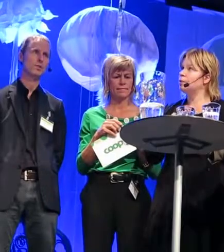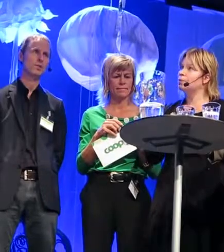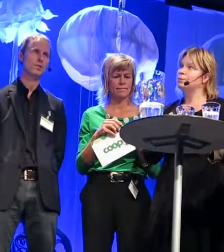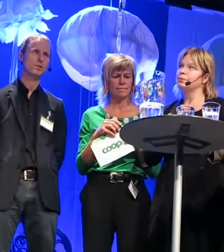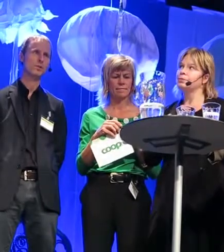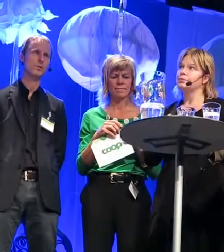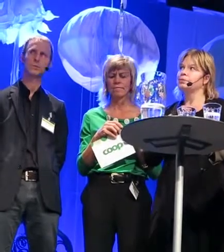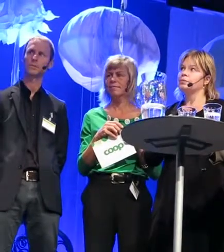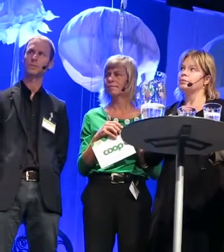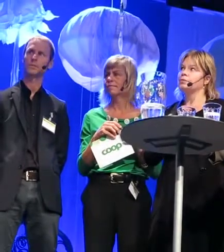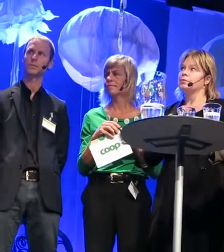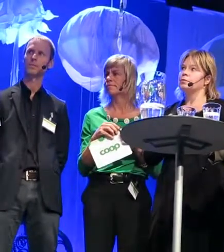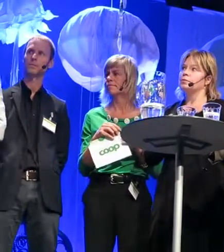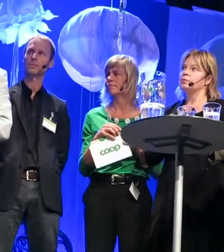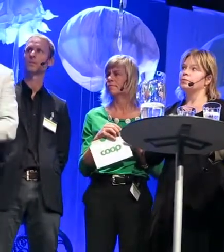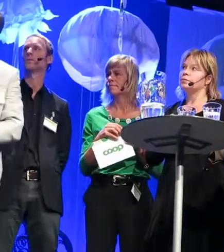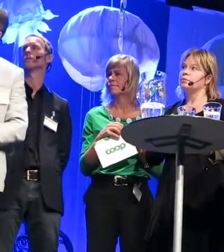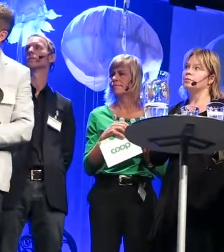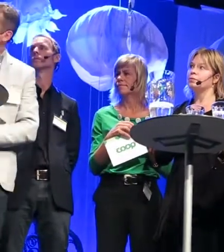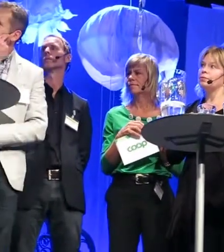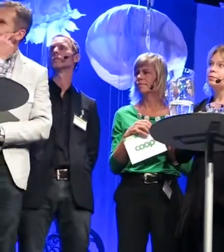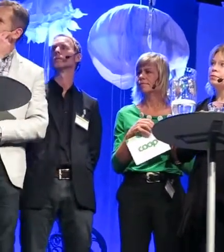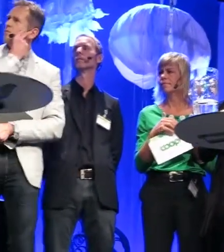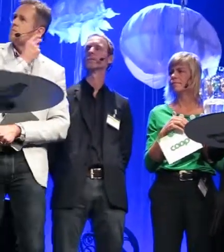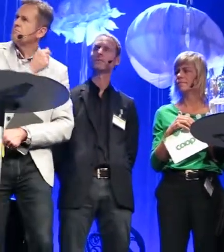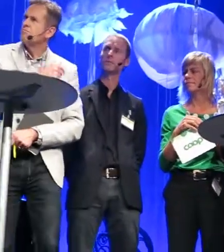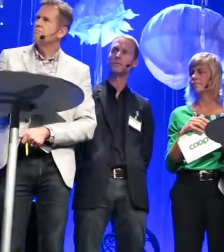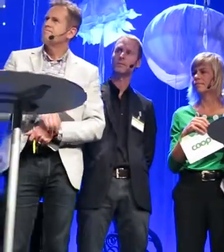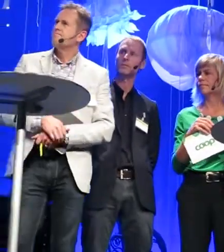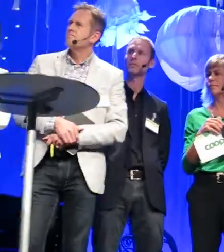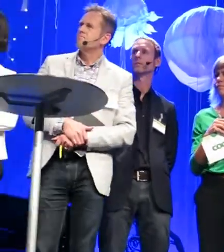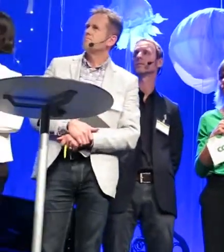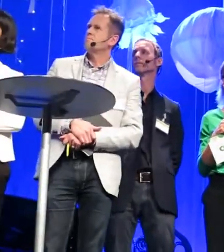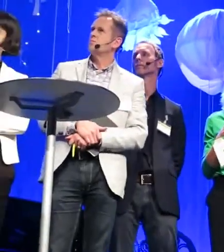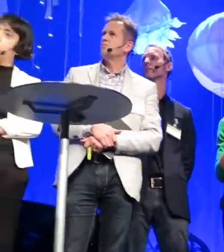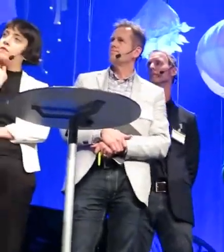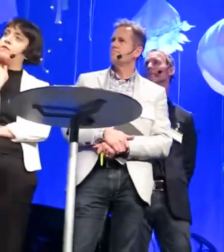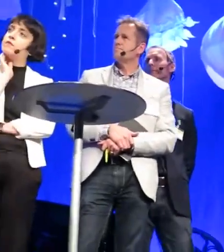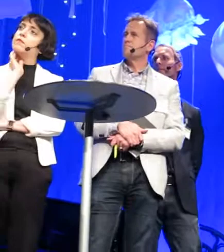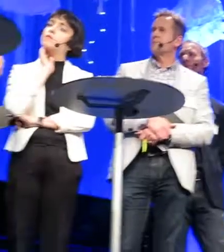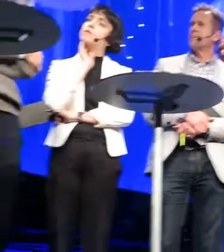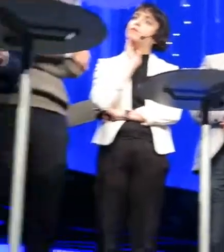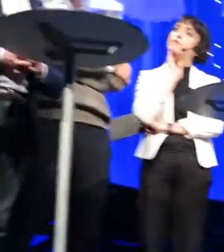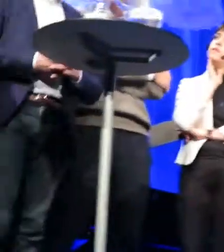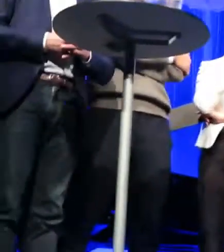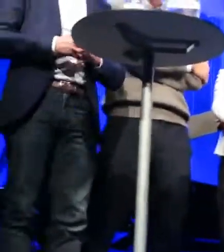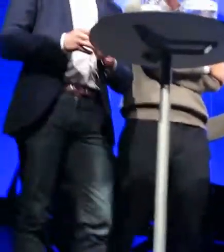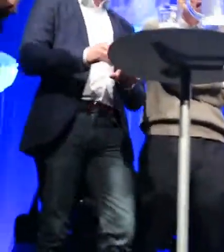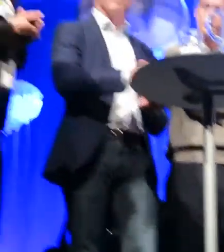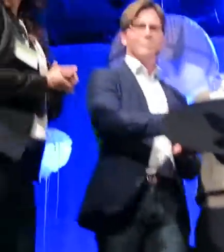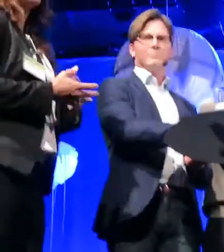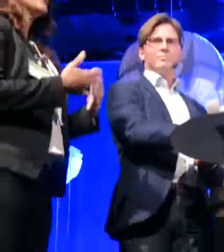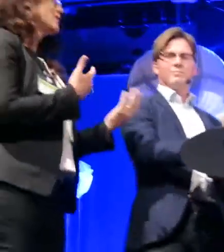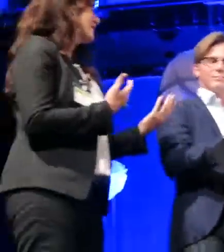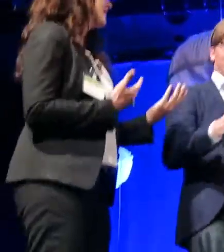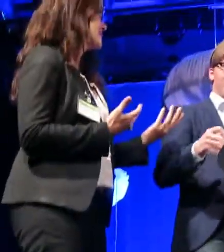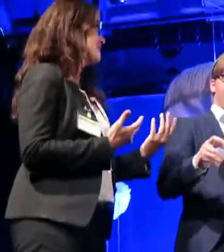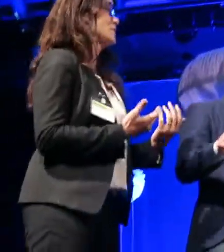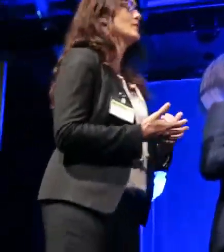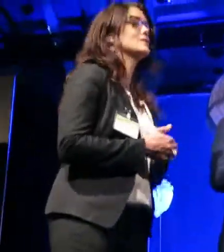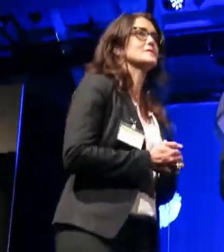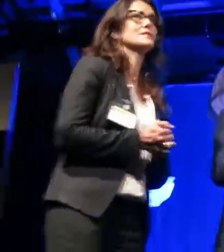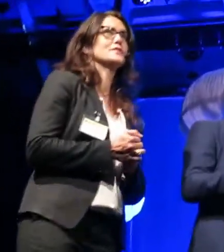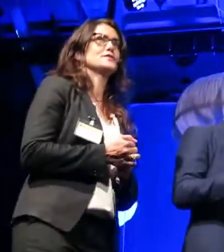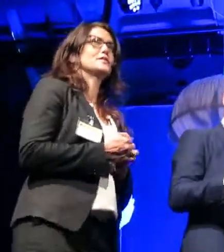det här tåget. Känner ni igen i den här bilden? Alltså, den här debatten är väldigt annorlunda, eller nu är detta